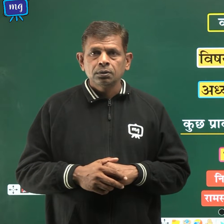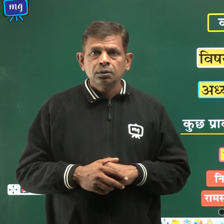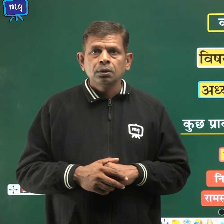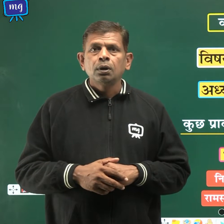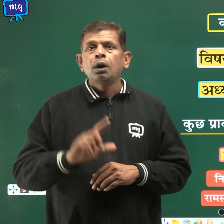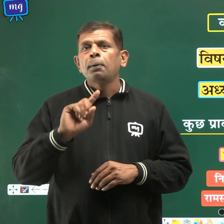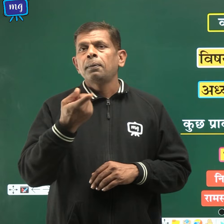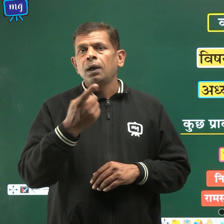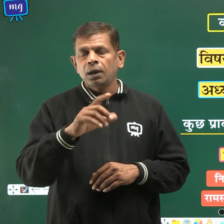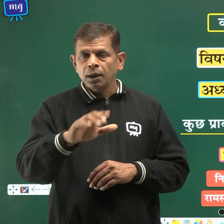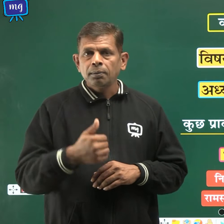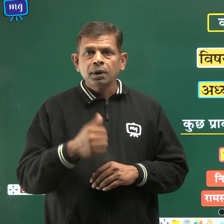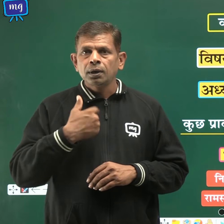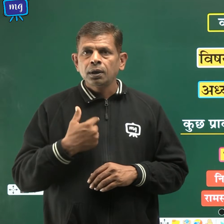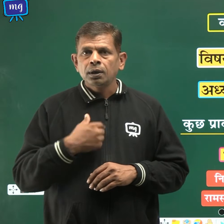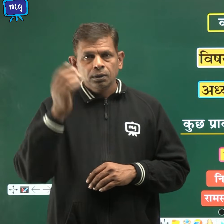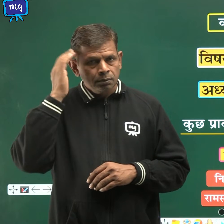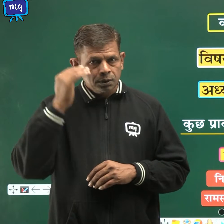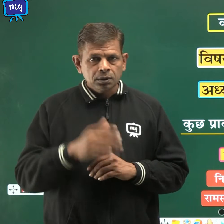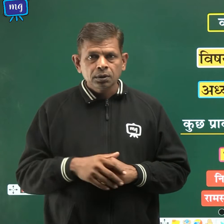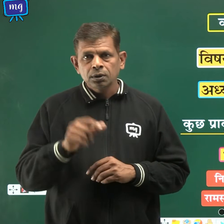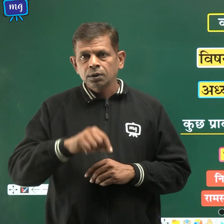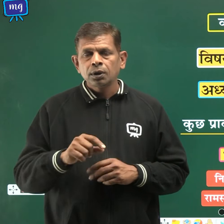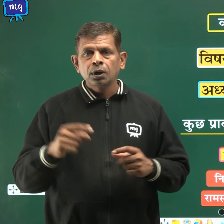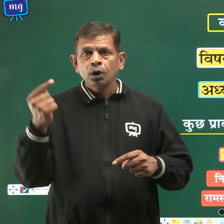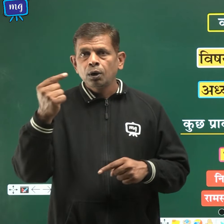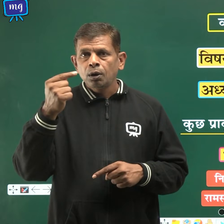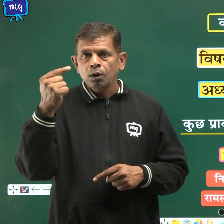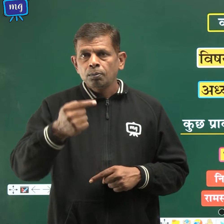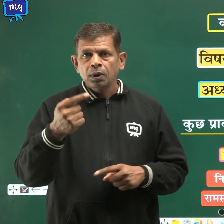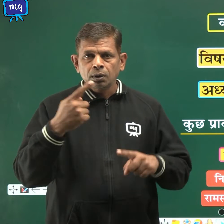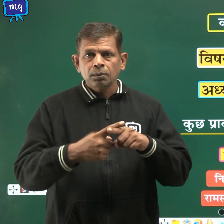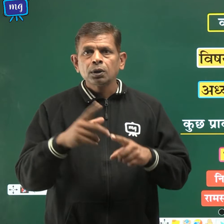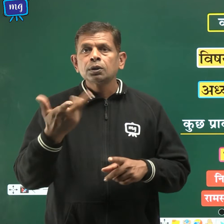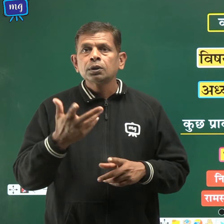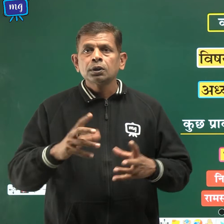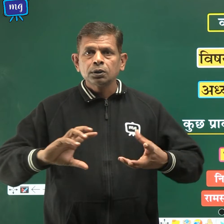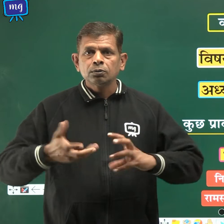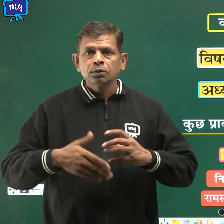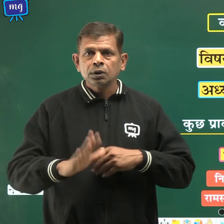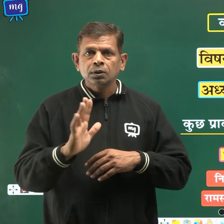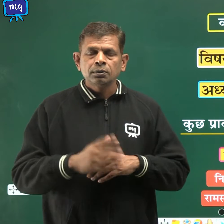तो पहले हम ये समझते हैं कि आवेश कैसे उत्पन्न होता है।